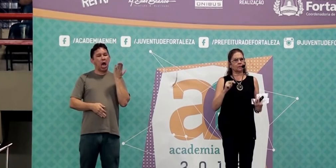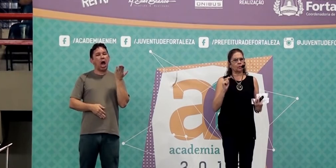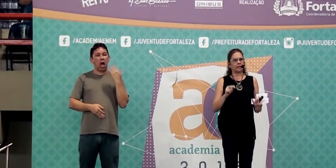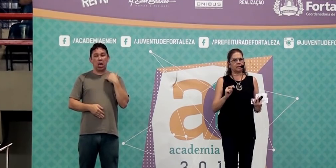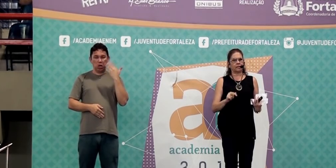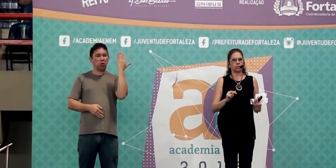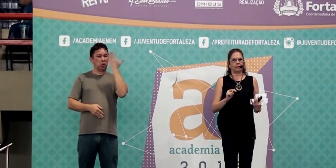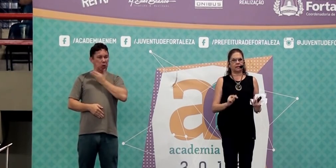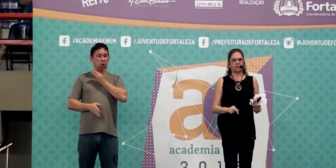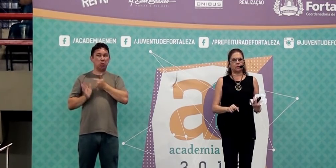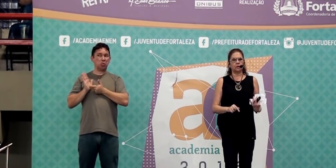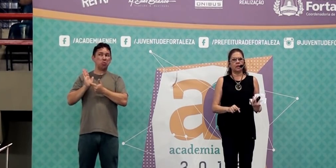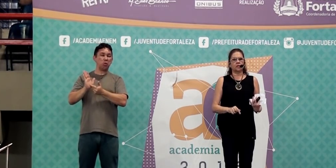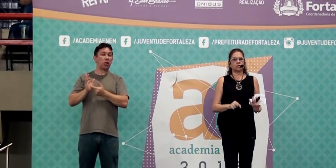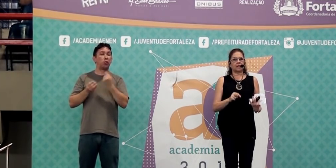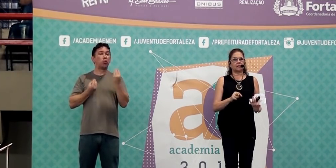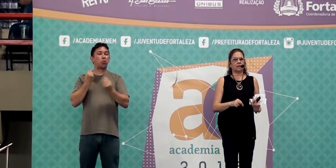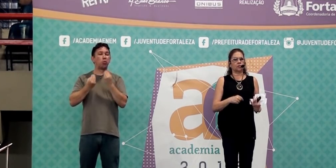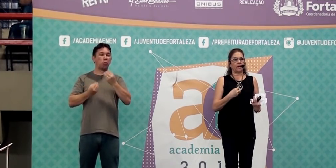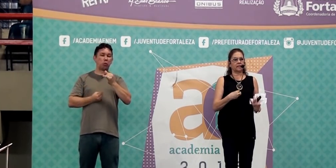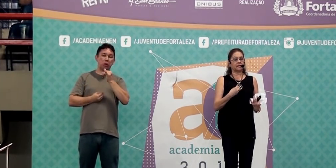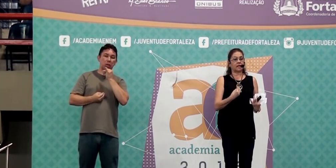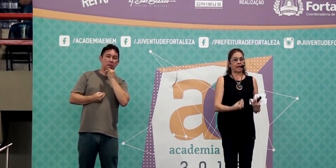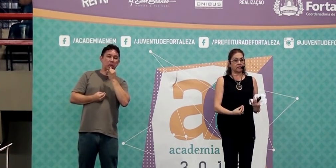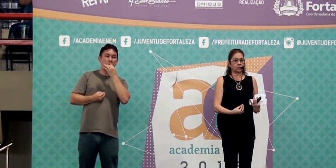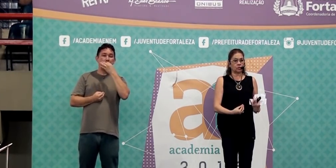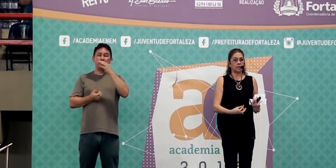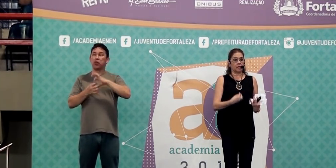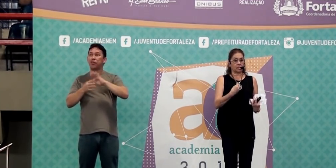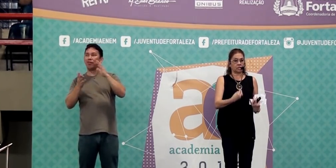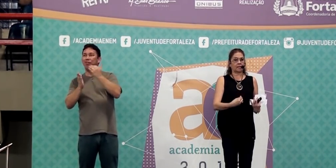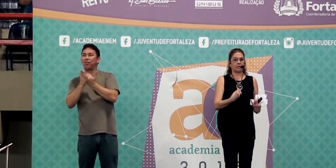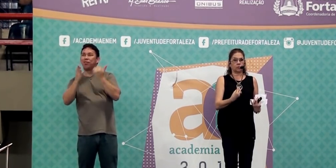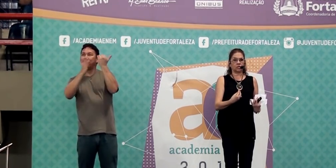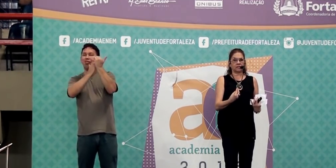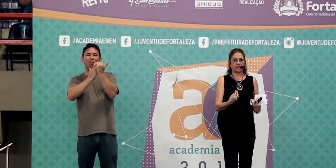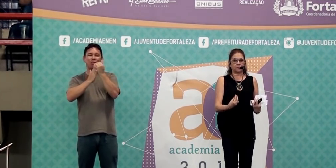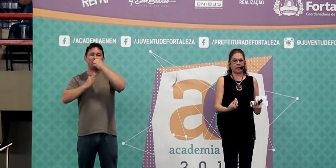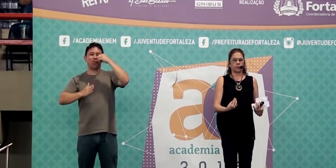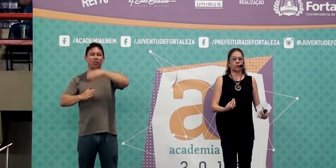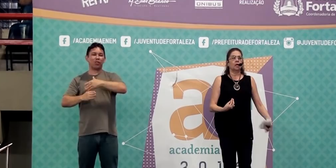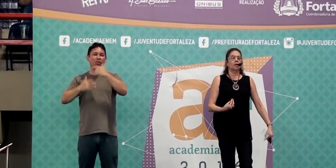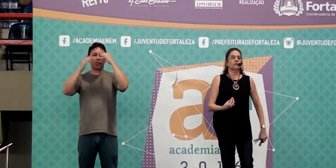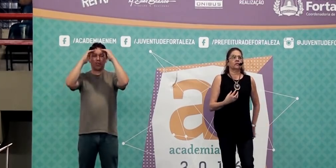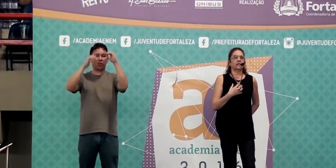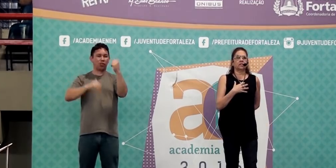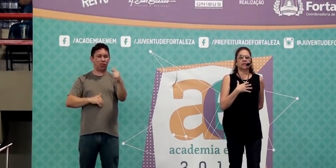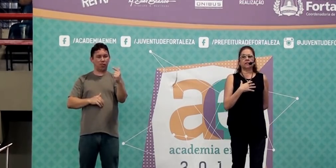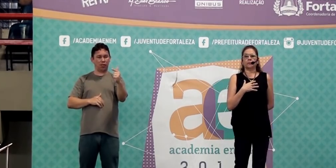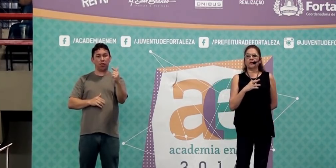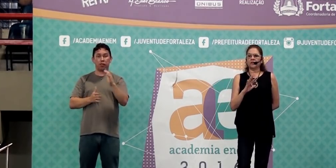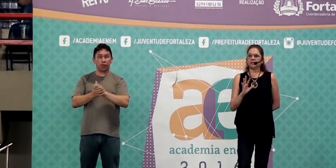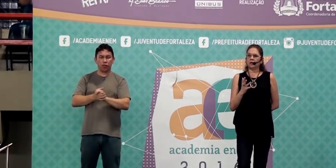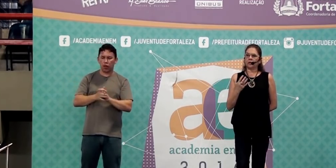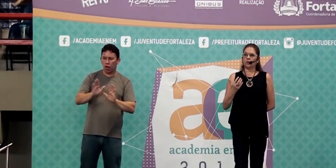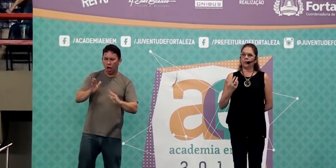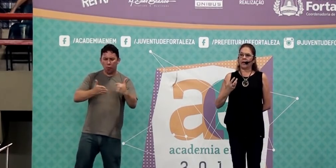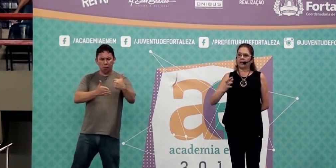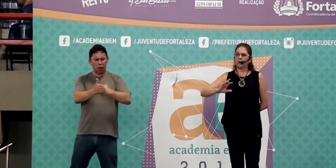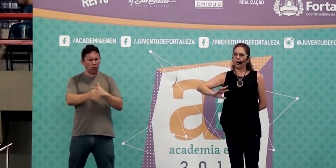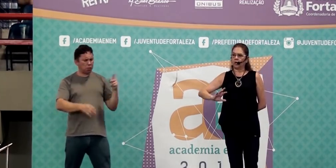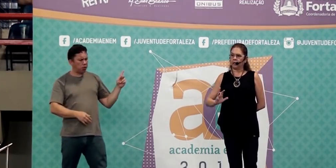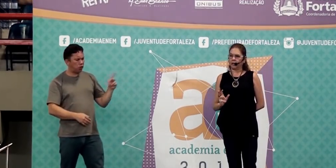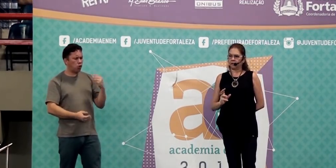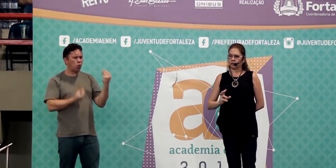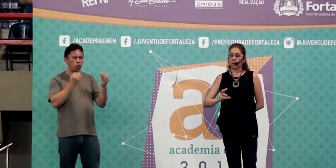expressão na atualidade do Brasil está tendo excesso e que está tendo desrespeito. Você diz assim, professor, e como